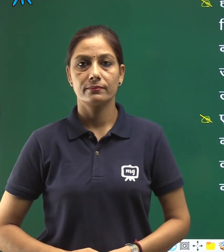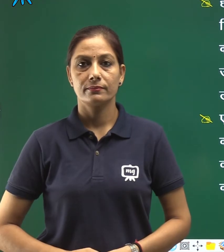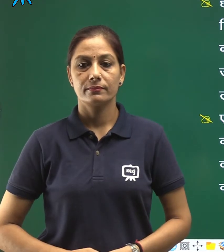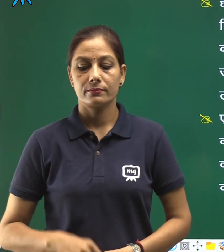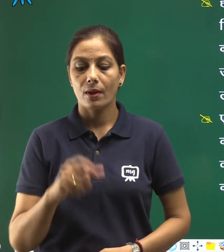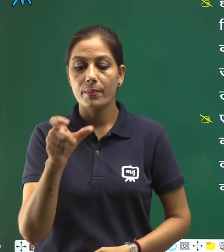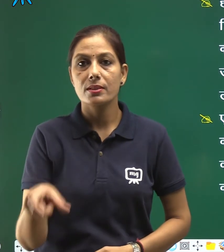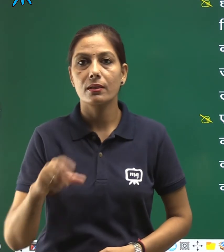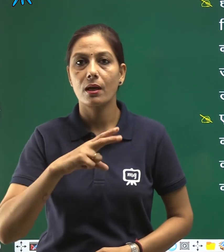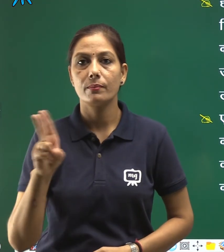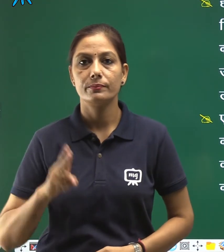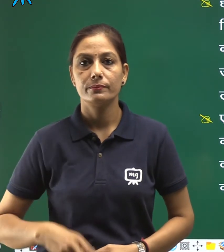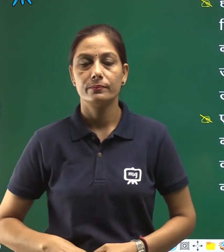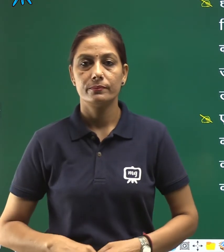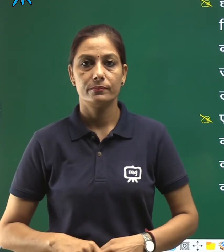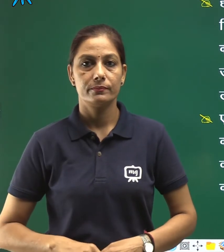हालदार साहब